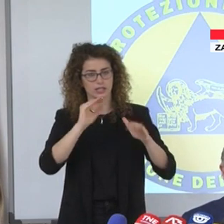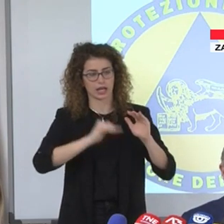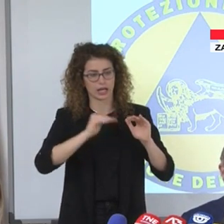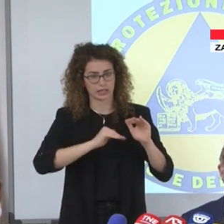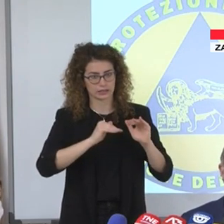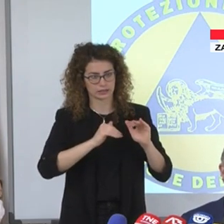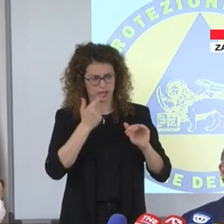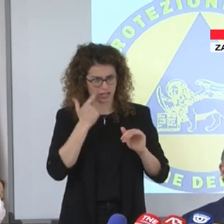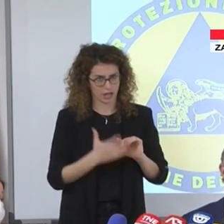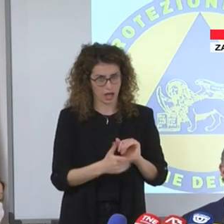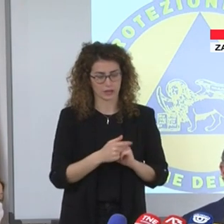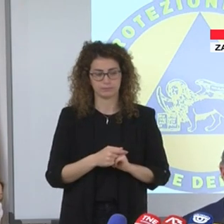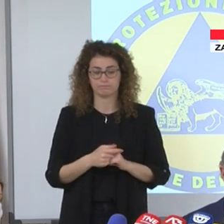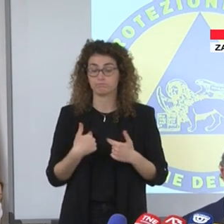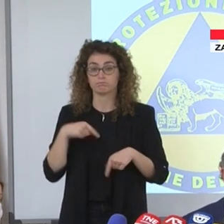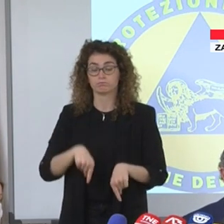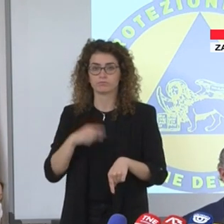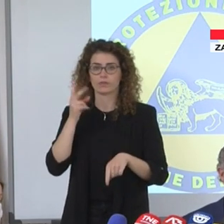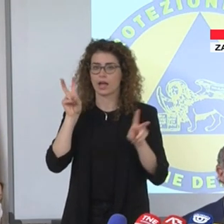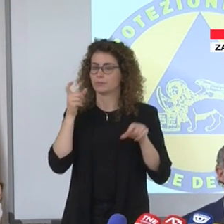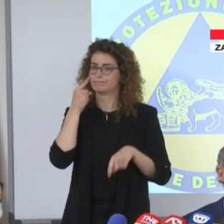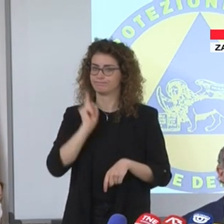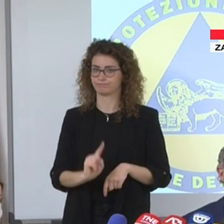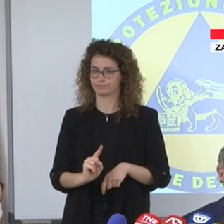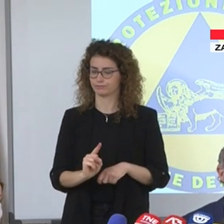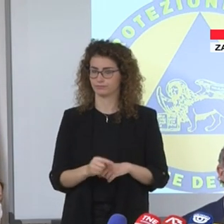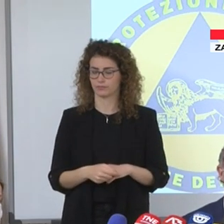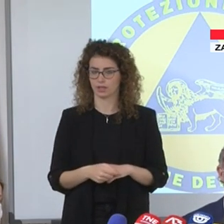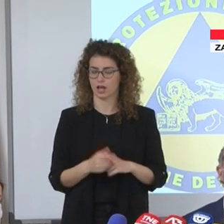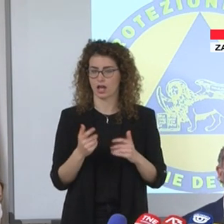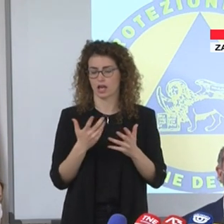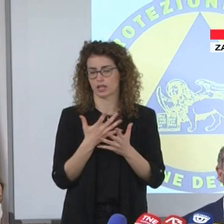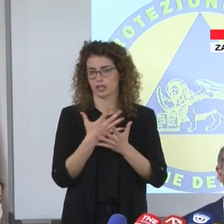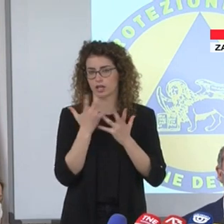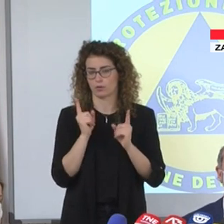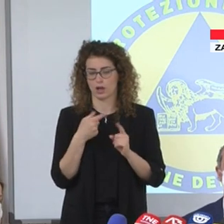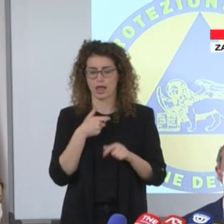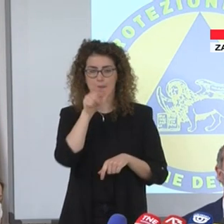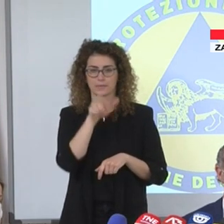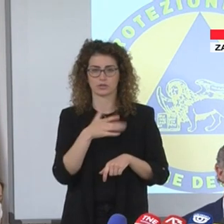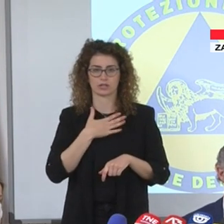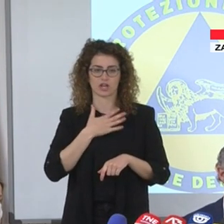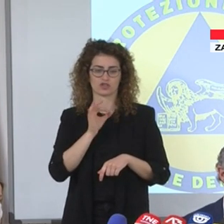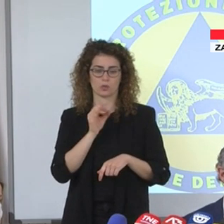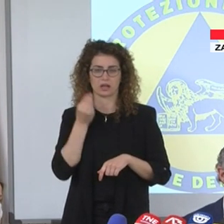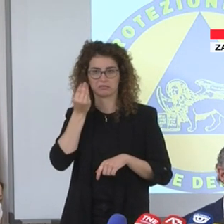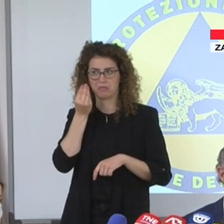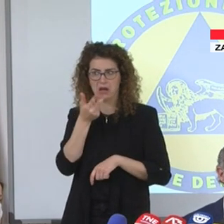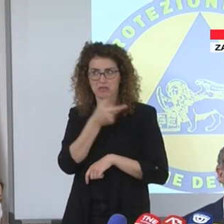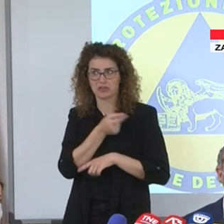60? Questo non lo so. Certo è che se un cinquantenne si chiede che vaccino mi